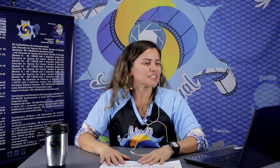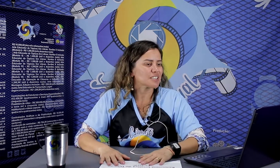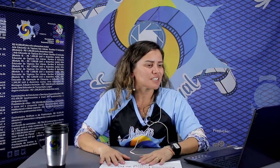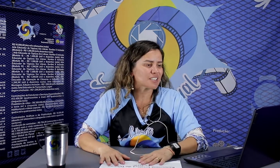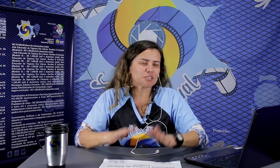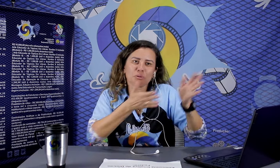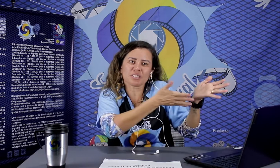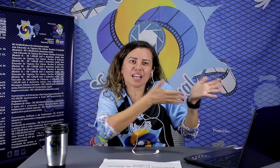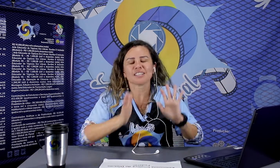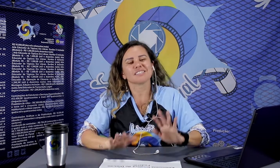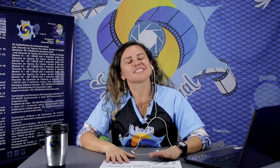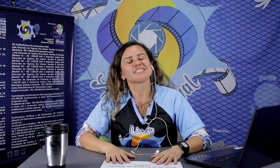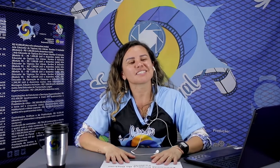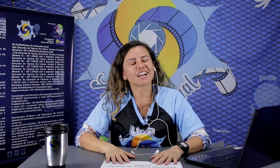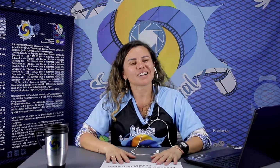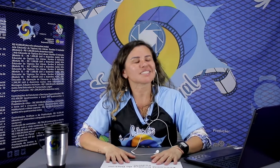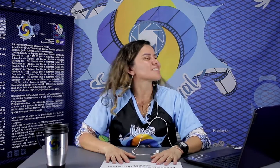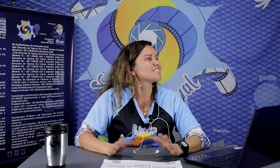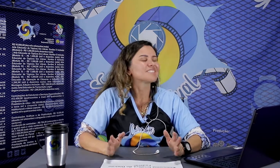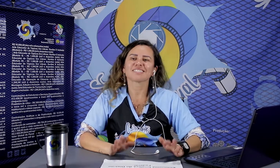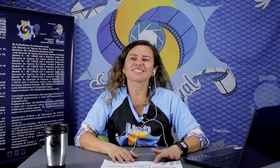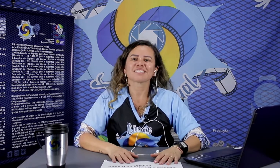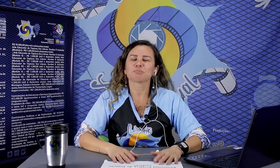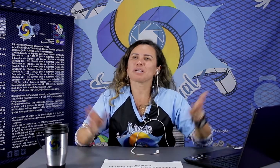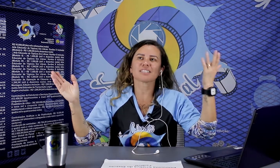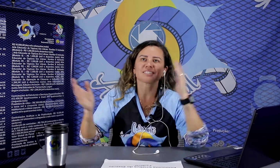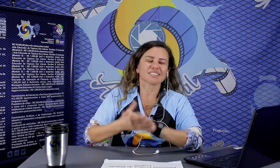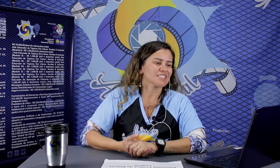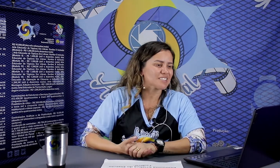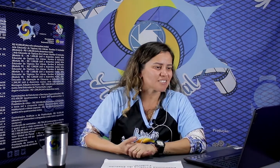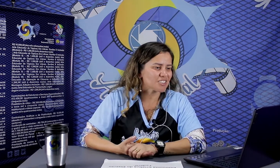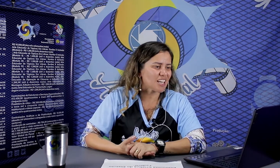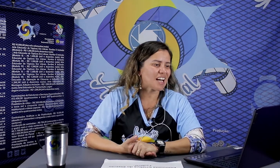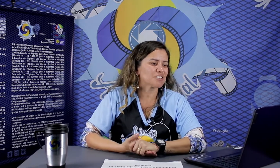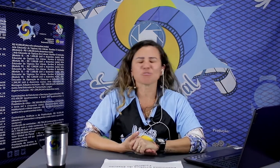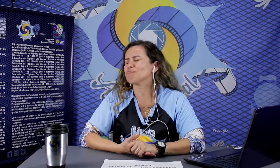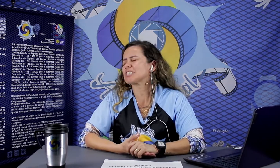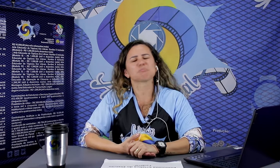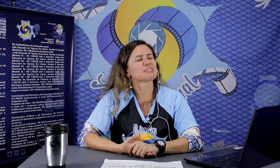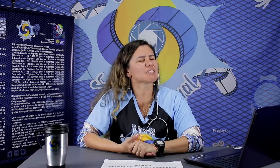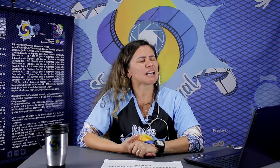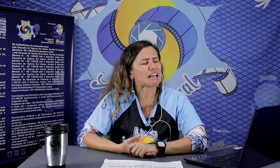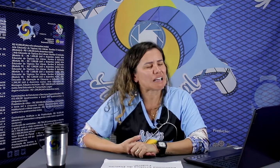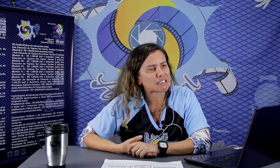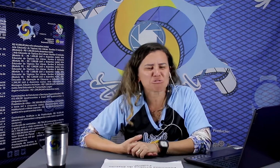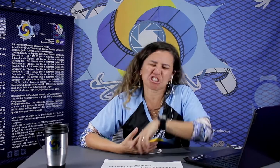e a esposa lá, na casa, esperando. Não chegava nunca, de madrugada, eu não